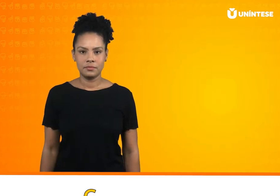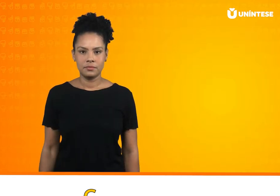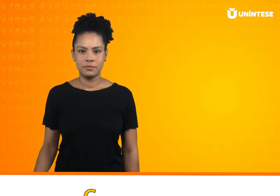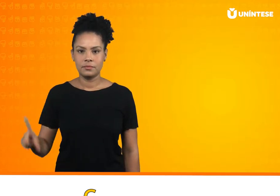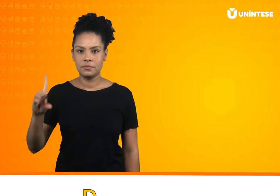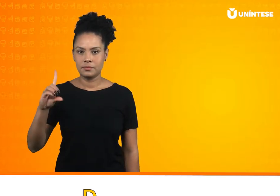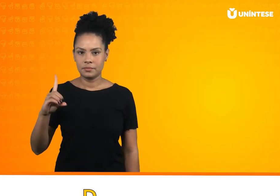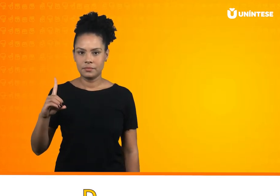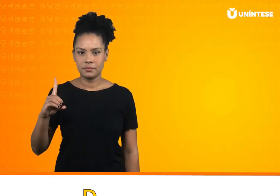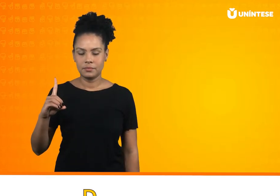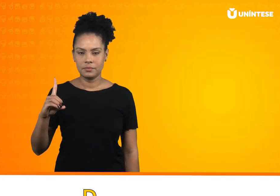D